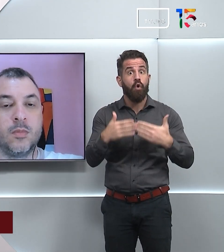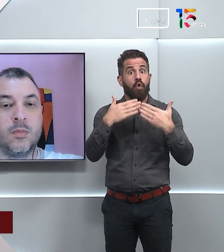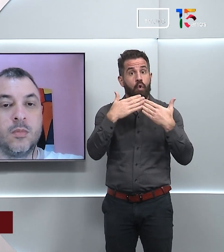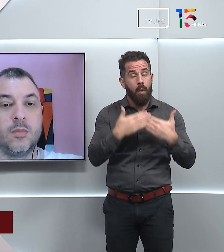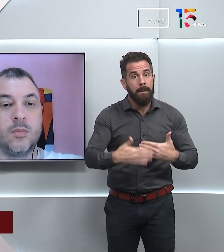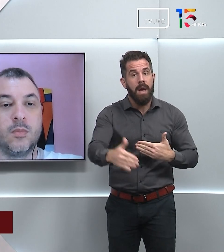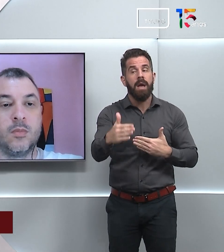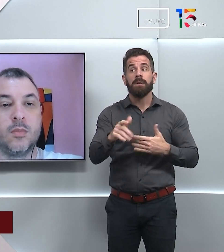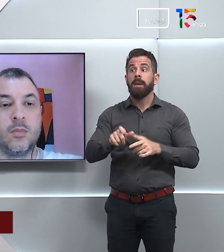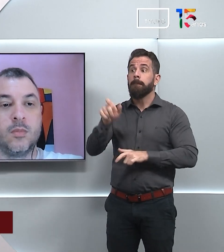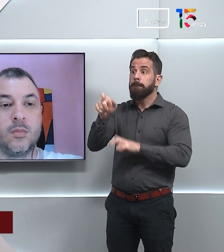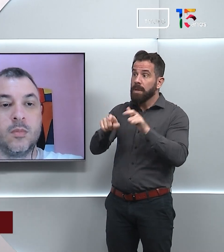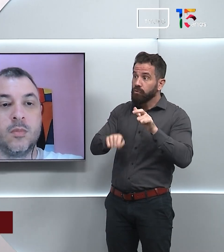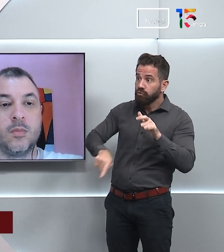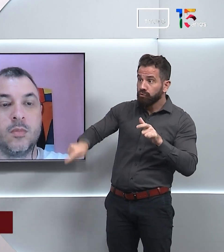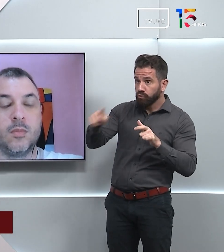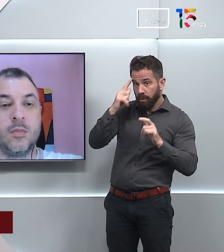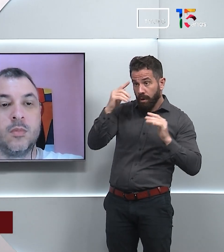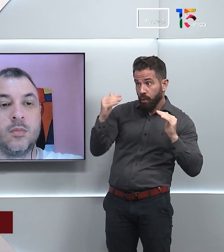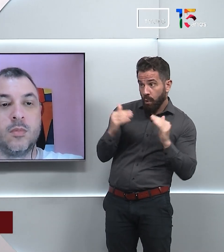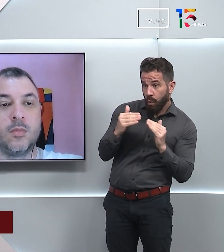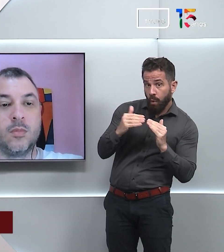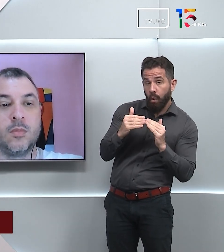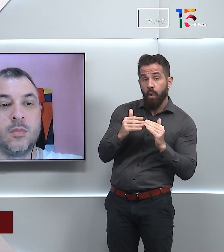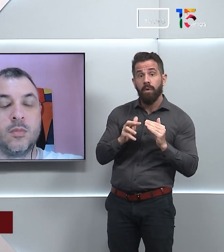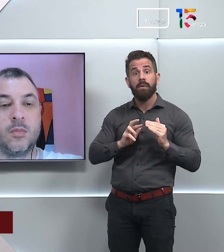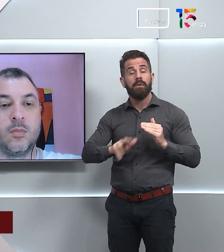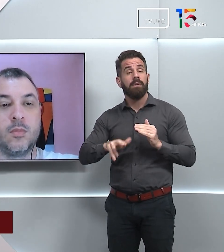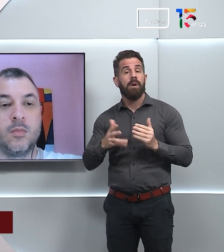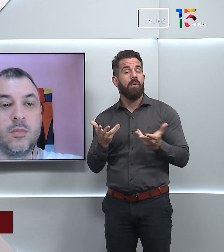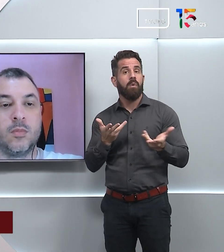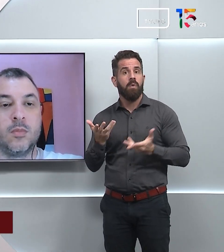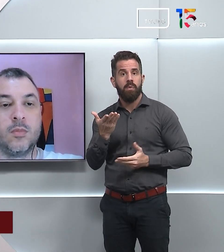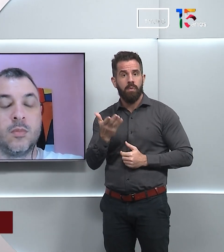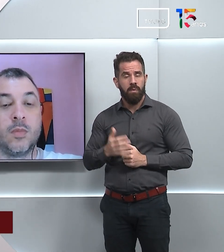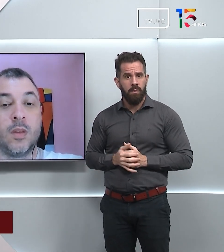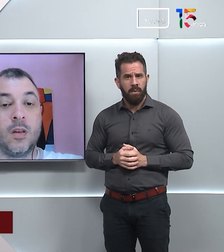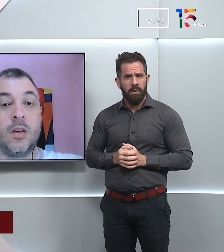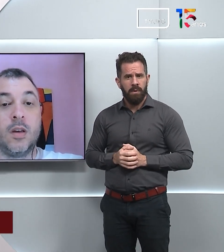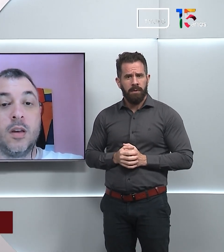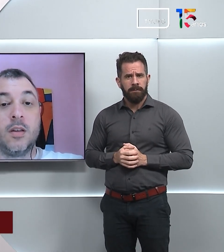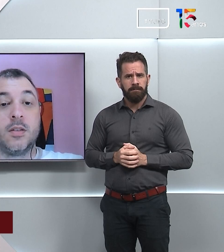que pesquisadores, professores, especialistas em educação esperam?